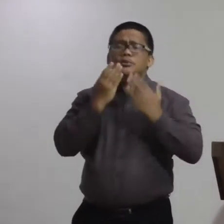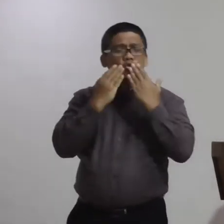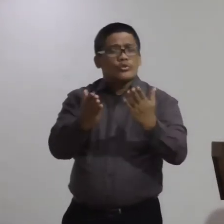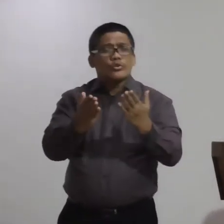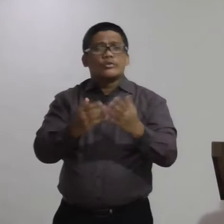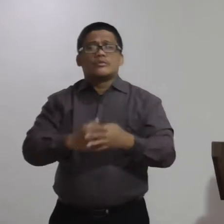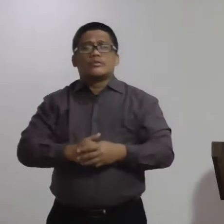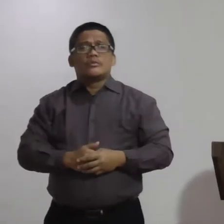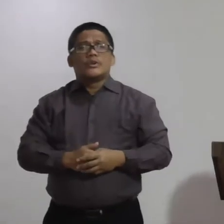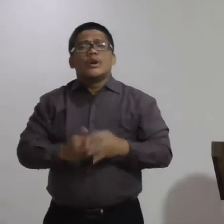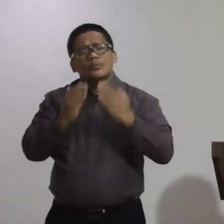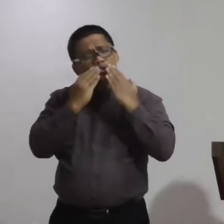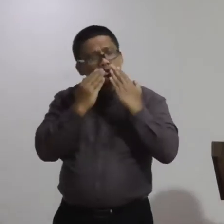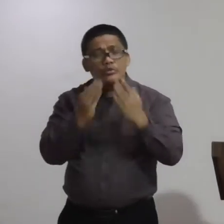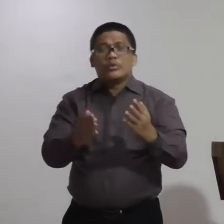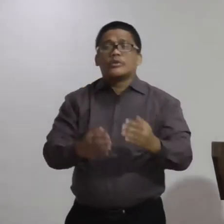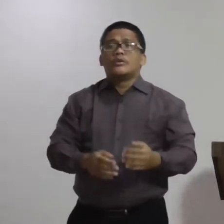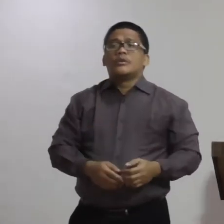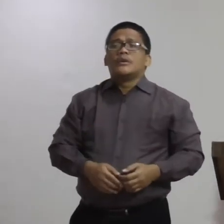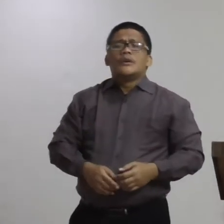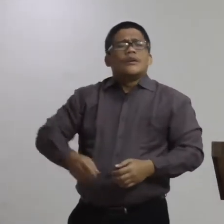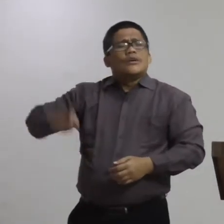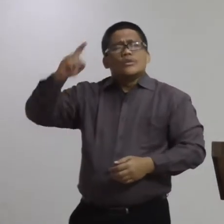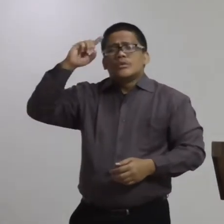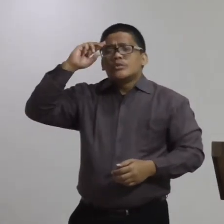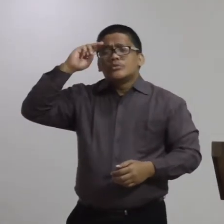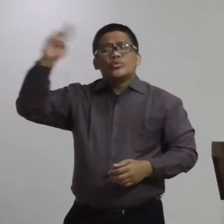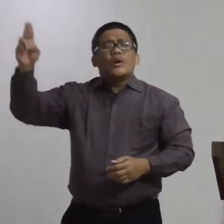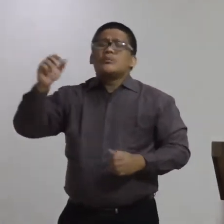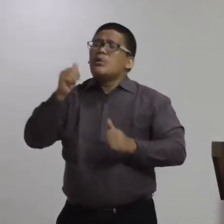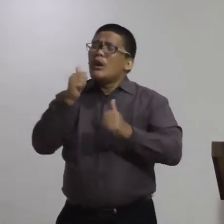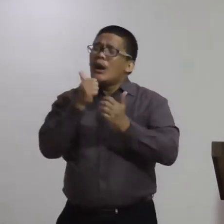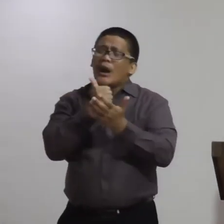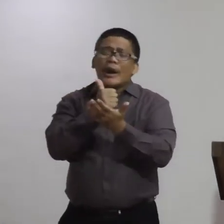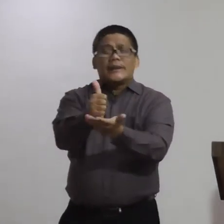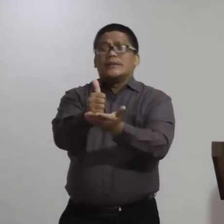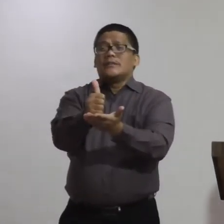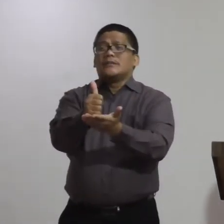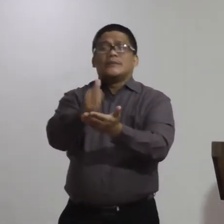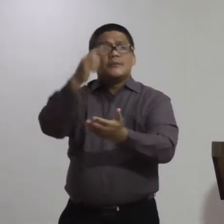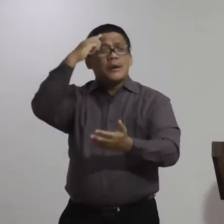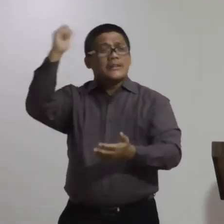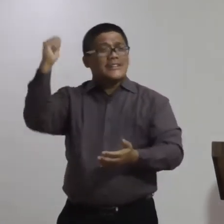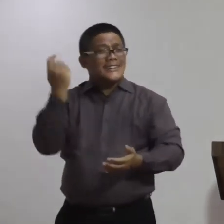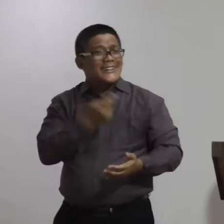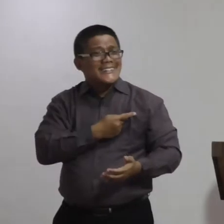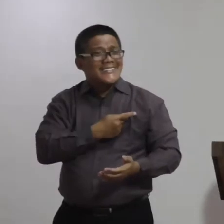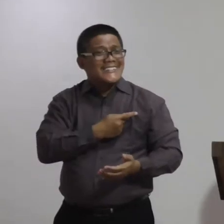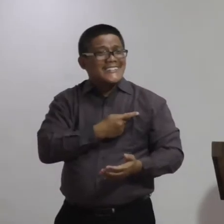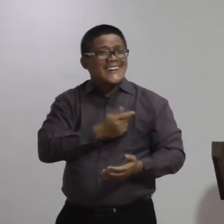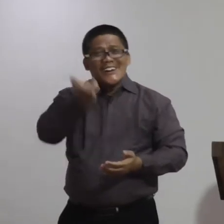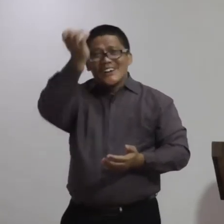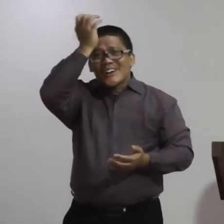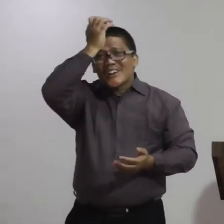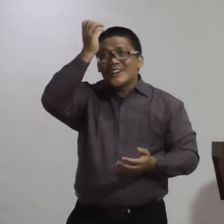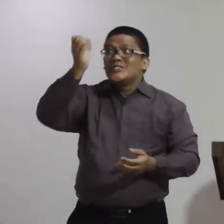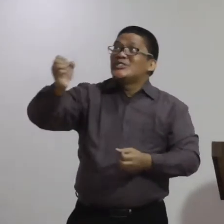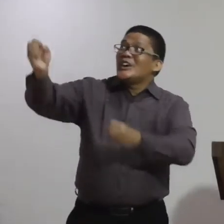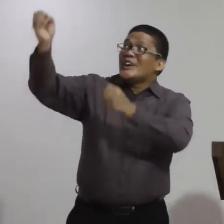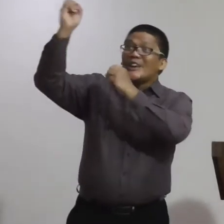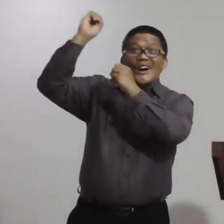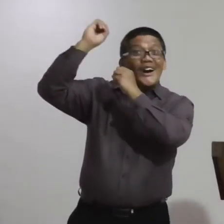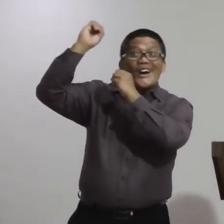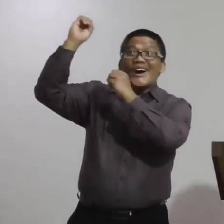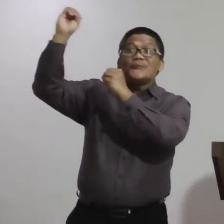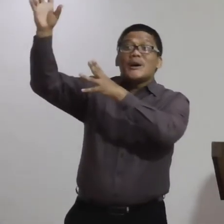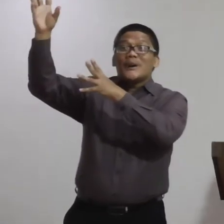bersyukur, ya, bersyukur betapa Tuhan baik bagi kita yang mengaruniakan kepada kita kerajaan, menjadi anak-anak